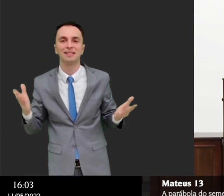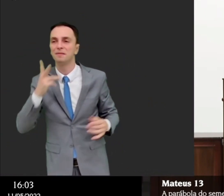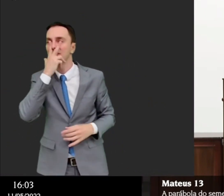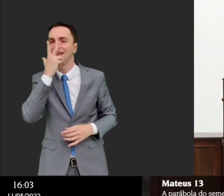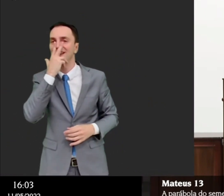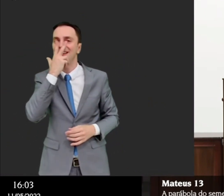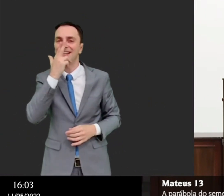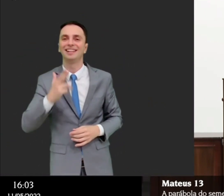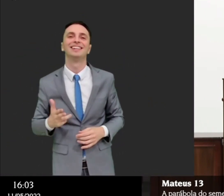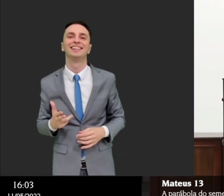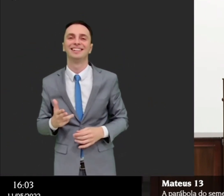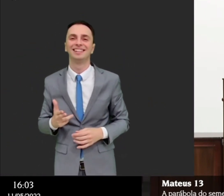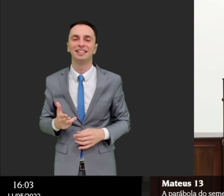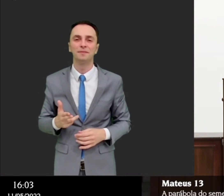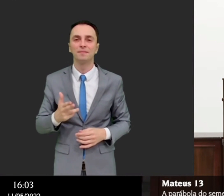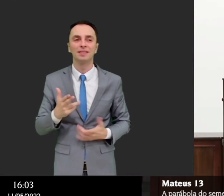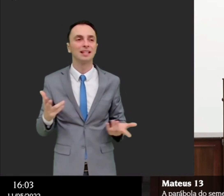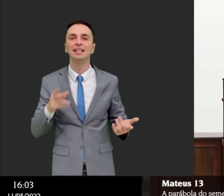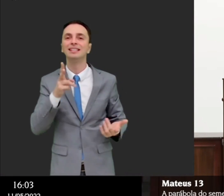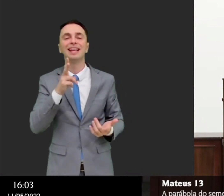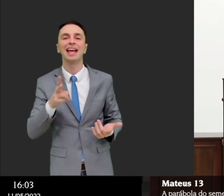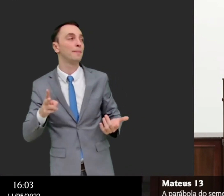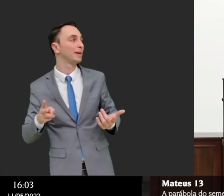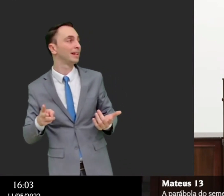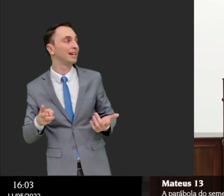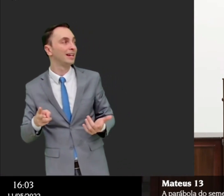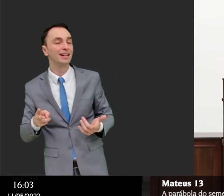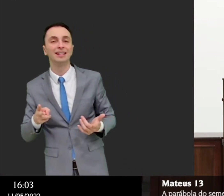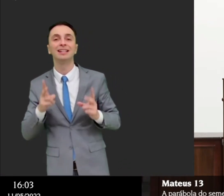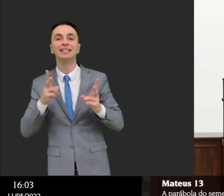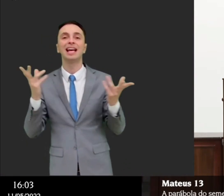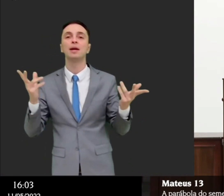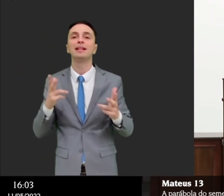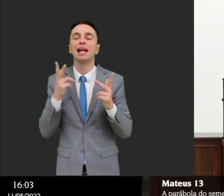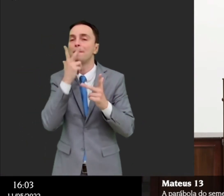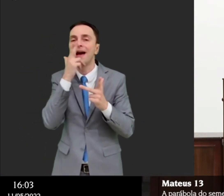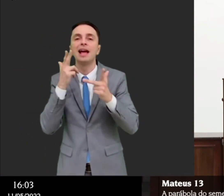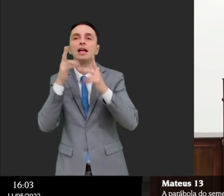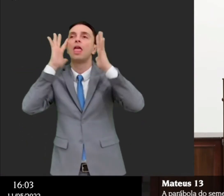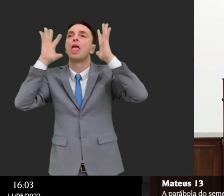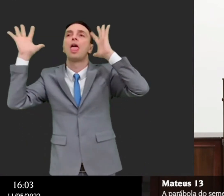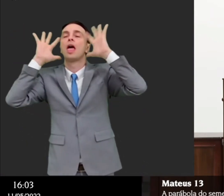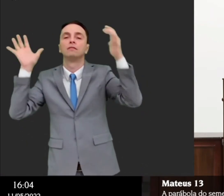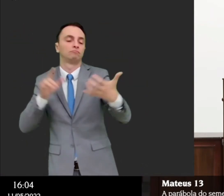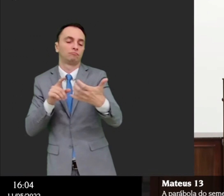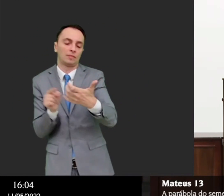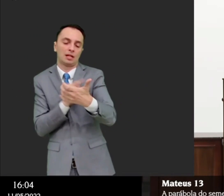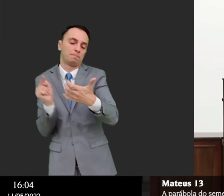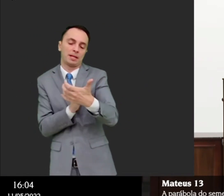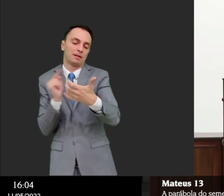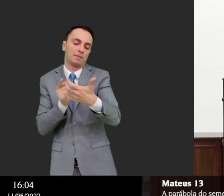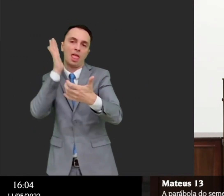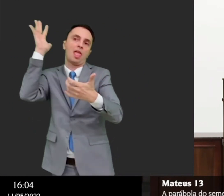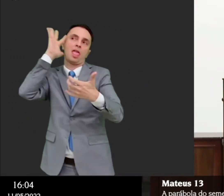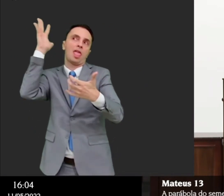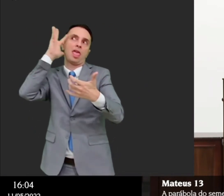aí, que hoje o bandido, para arrancar um celular, ele está com uma pedra no carro e leva embora o celular. E capaz até de machucar